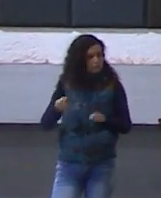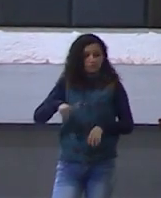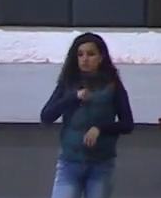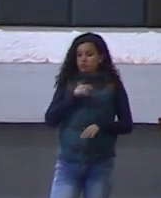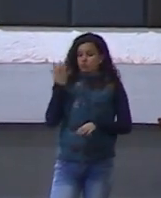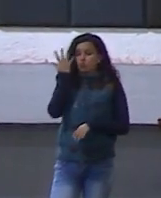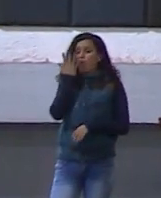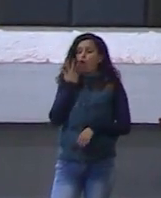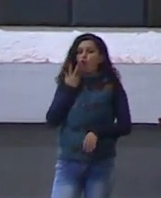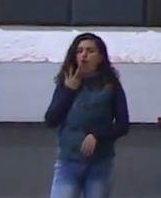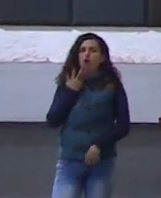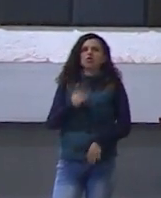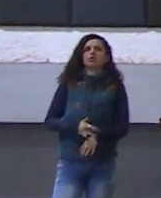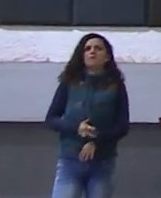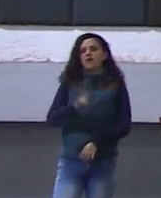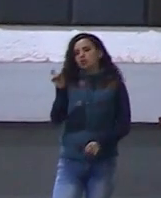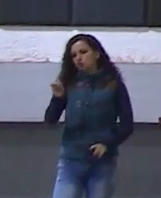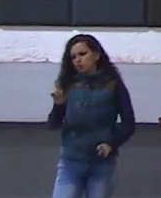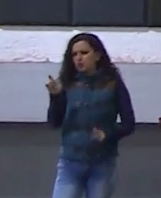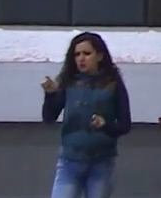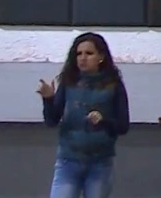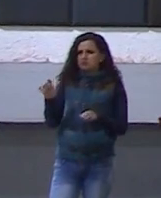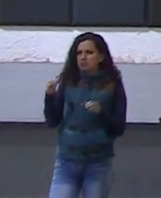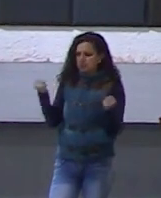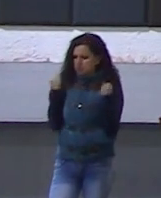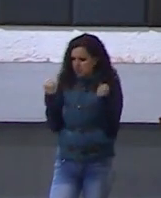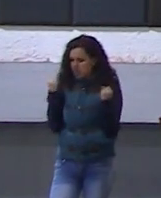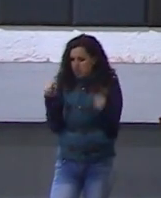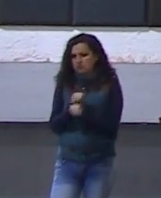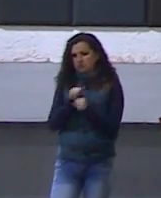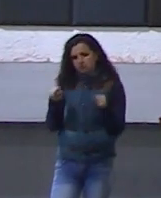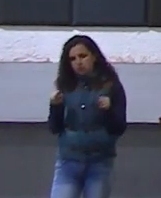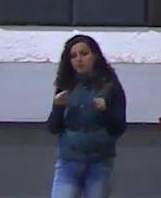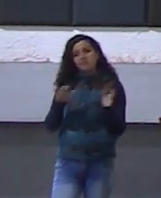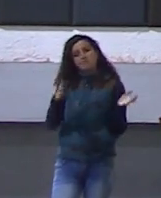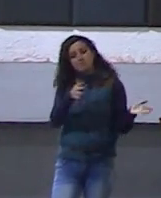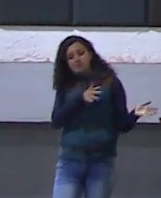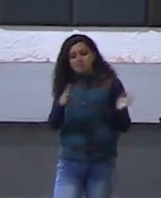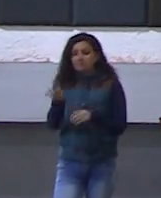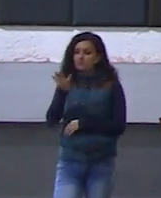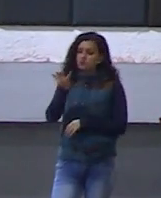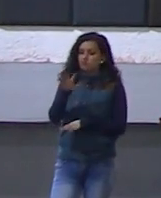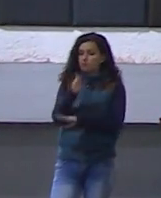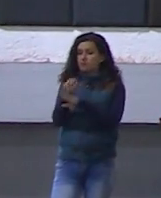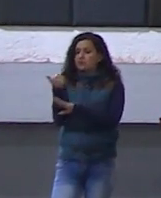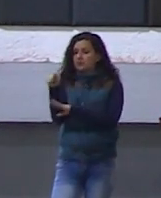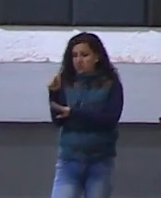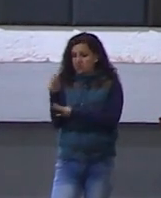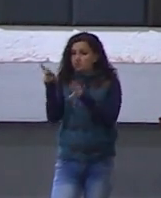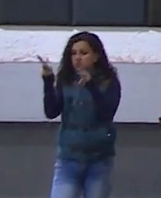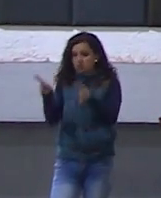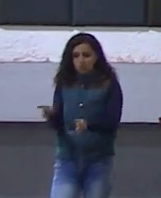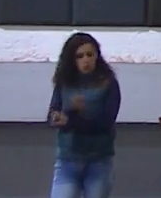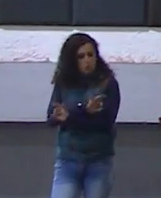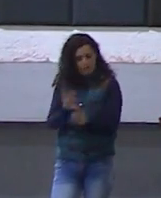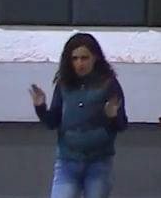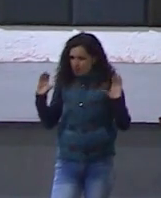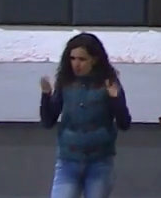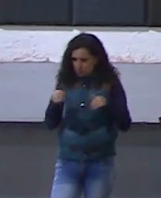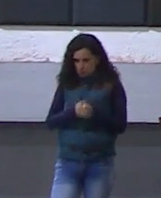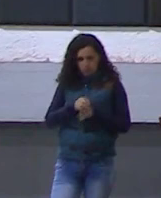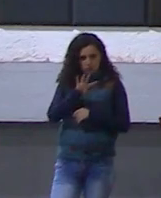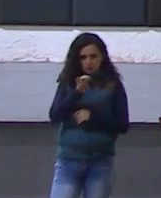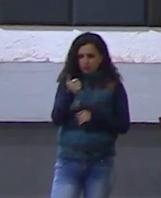todos los días porque decíamos hay gente que entrena por la mañana a las nueve a diez había descanso no había clases